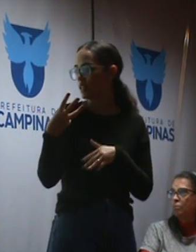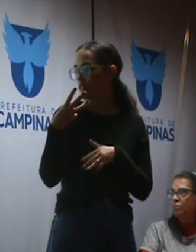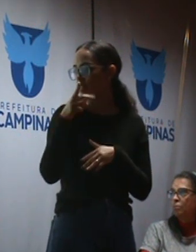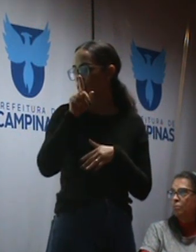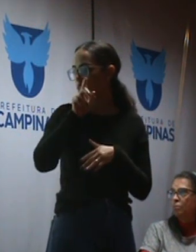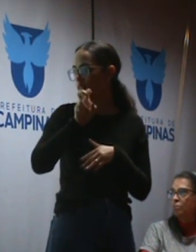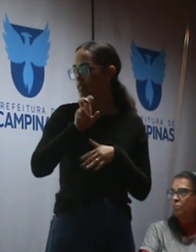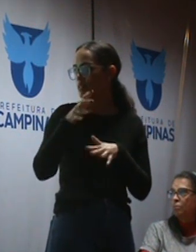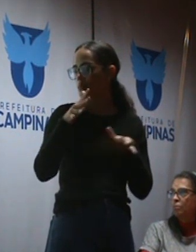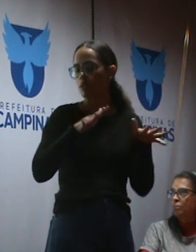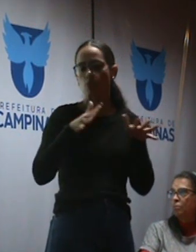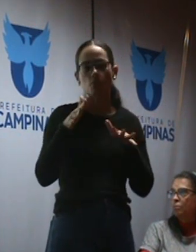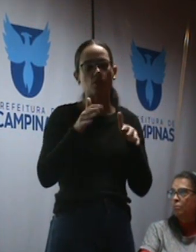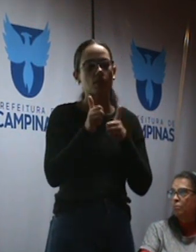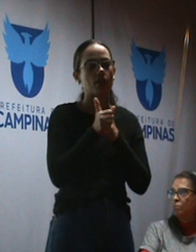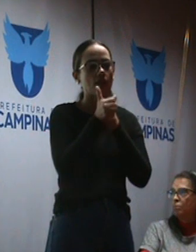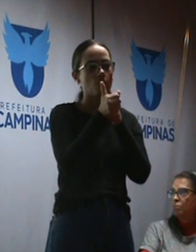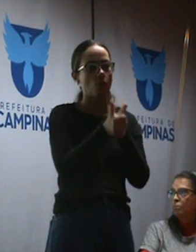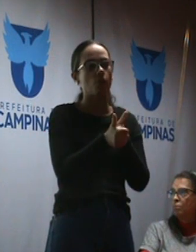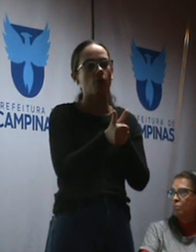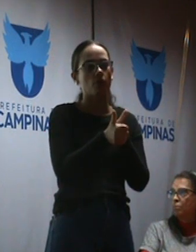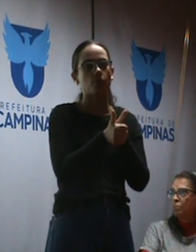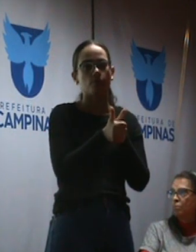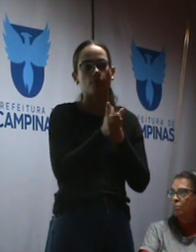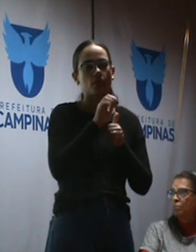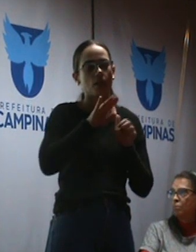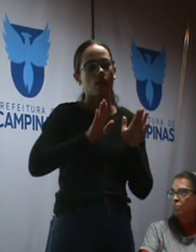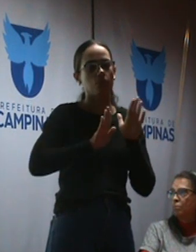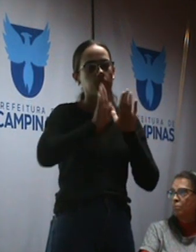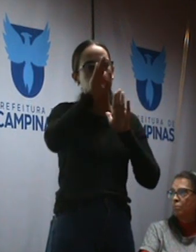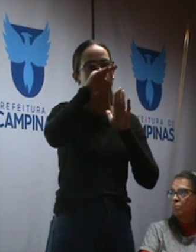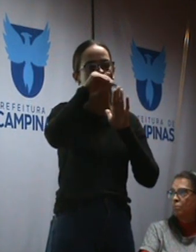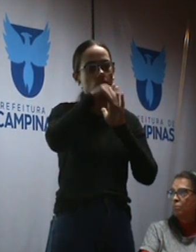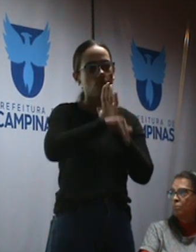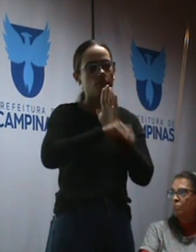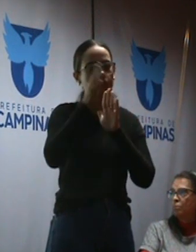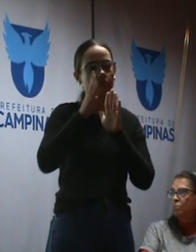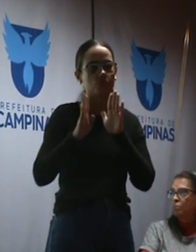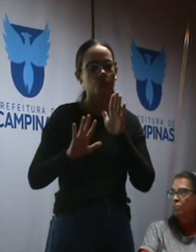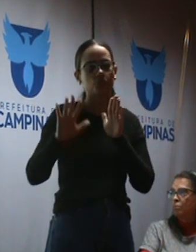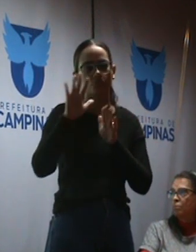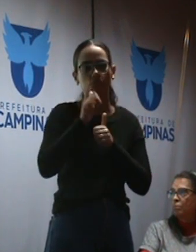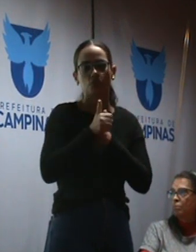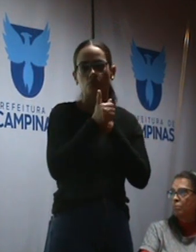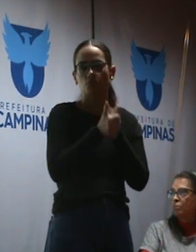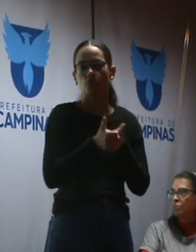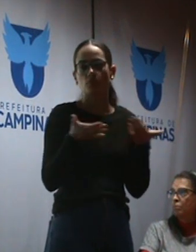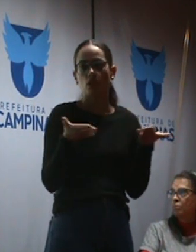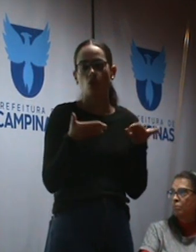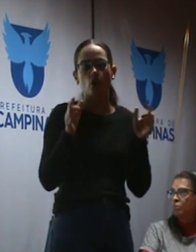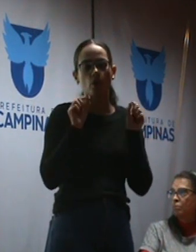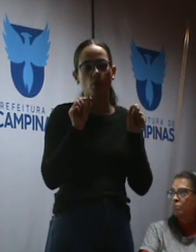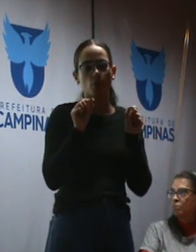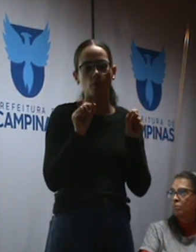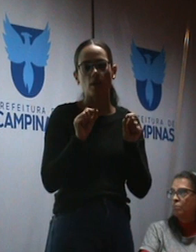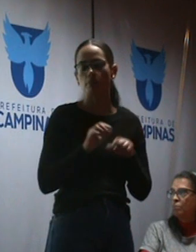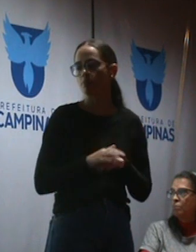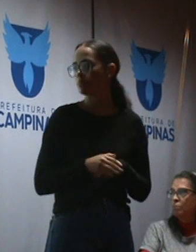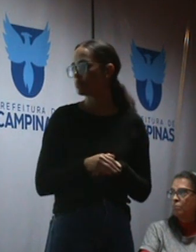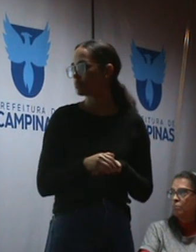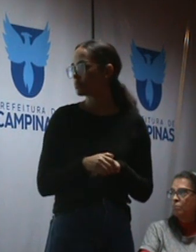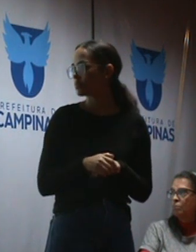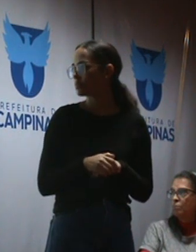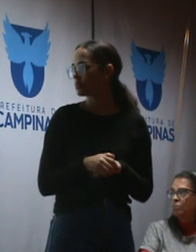13 aqui, que acompanha a curva do país todo. Aí agora a gente já tem uma curva aqui dentro, né,